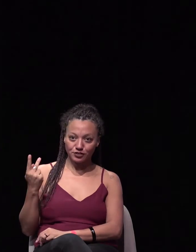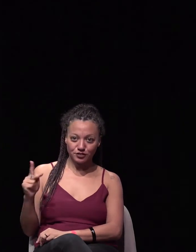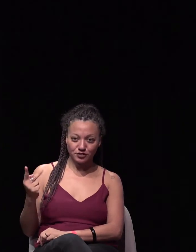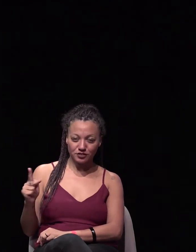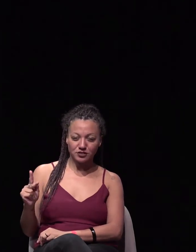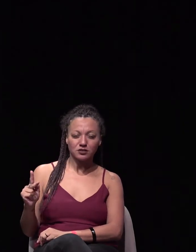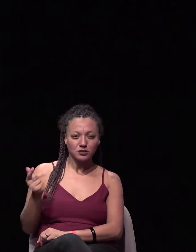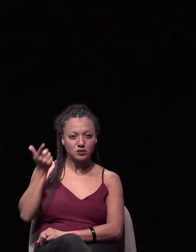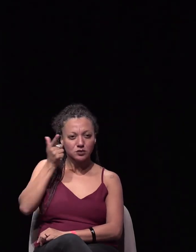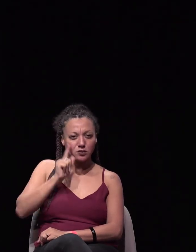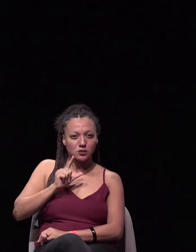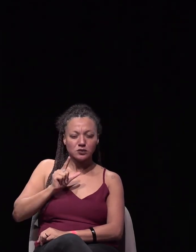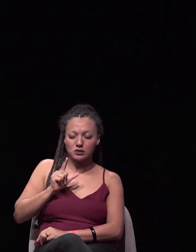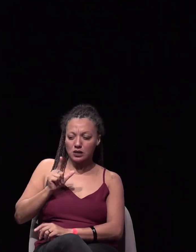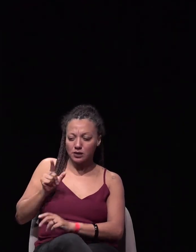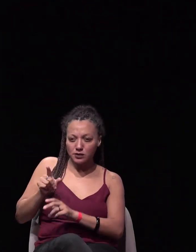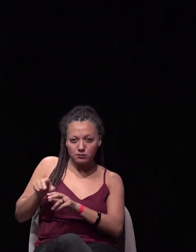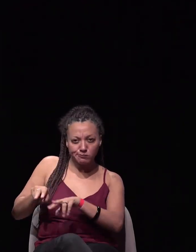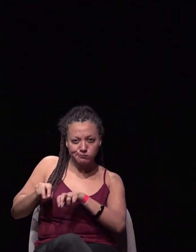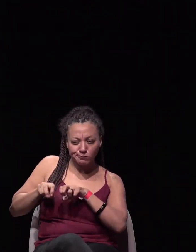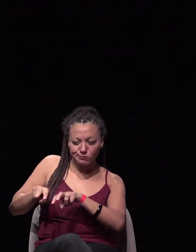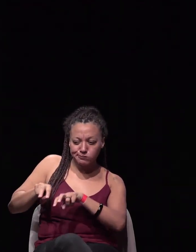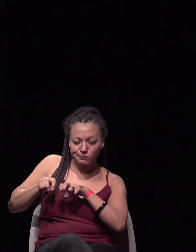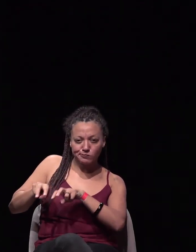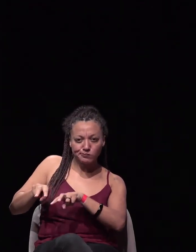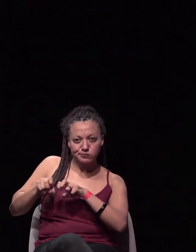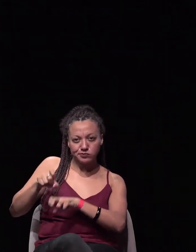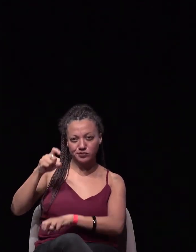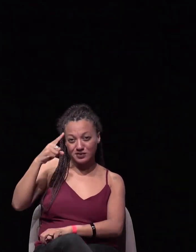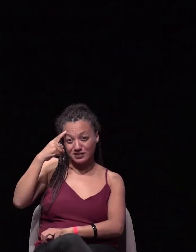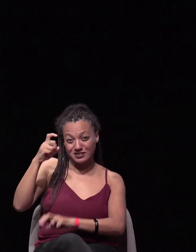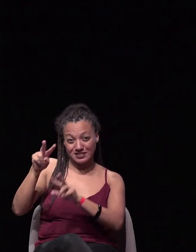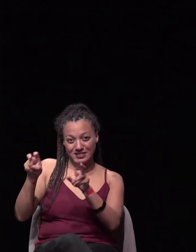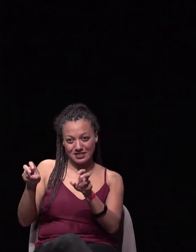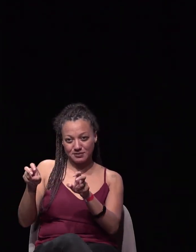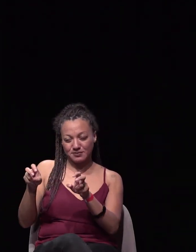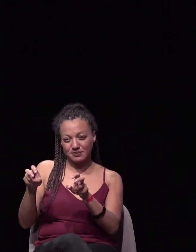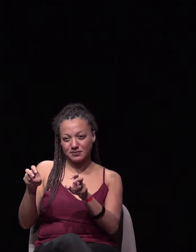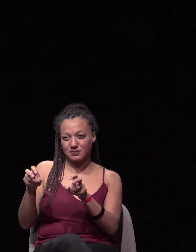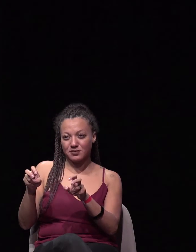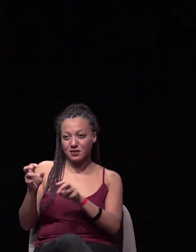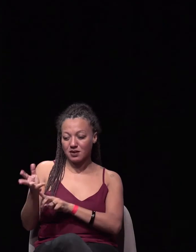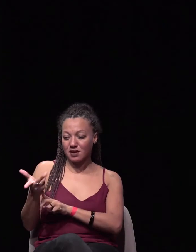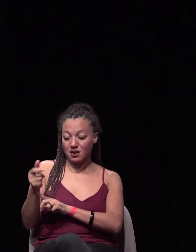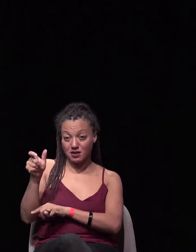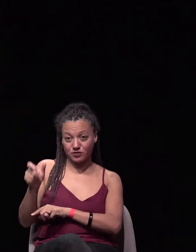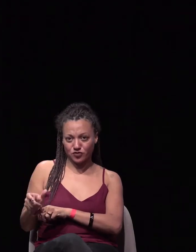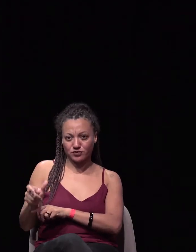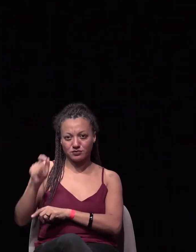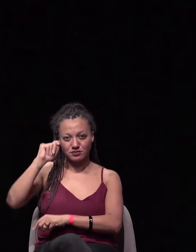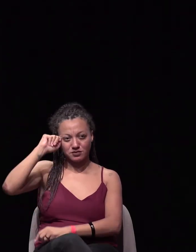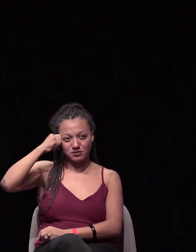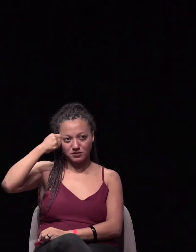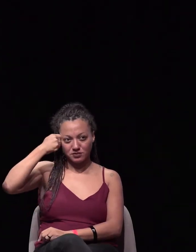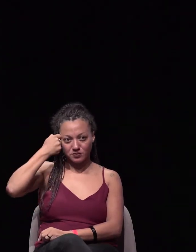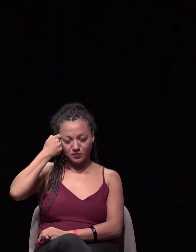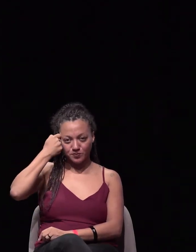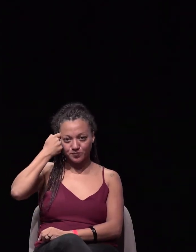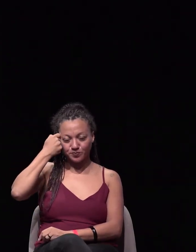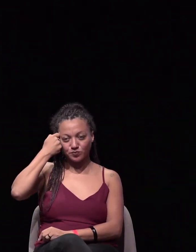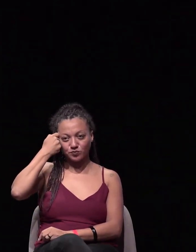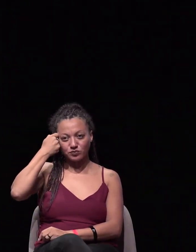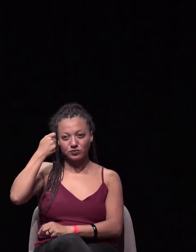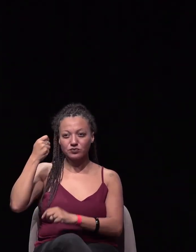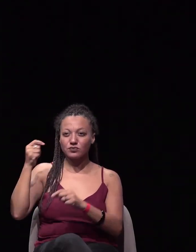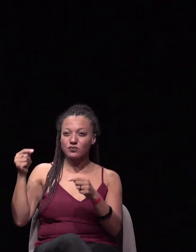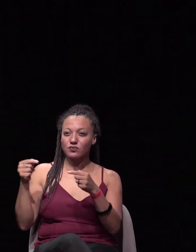conseguir investigar questões que estão relacionadas a uma produção de artistas negros que estão